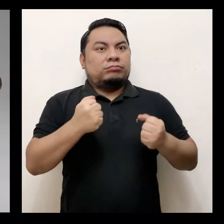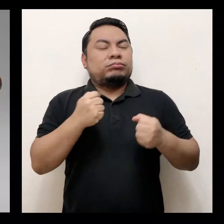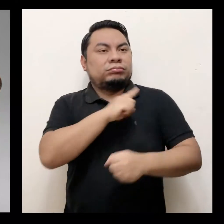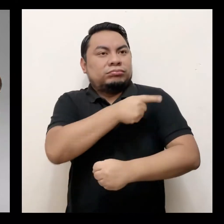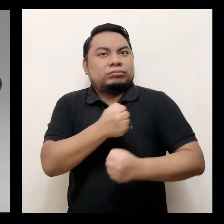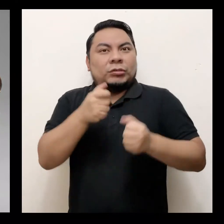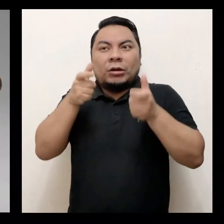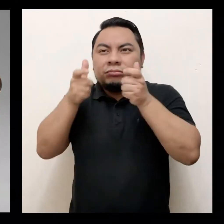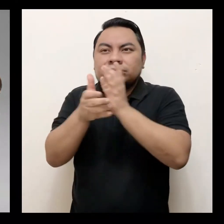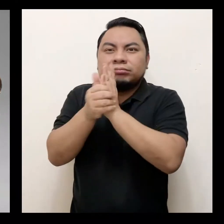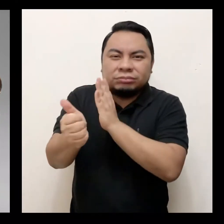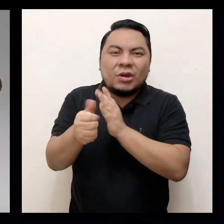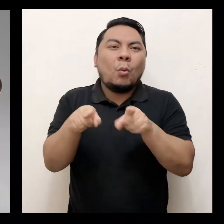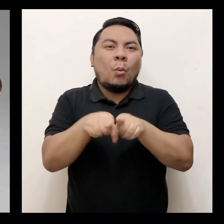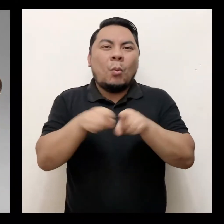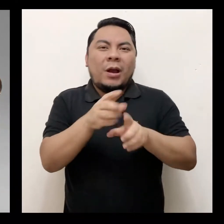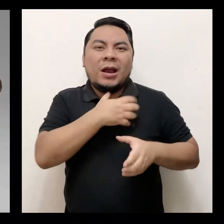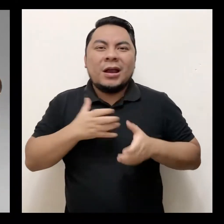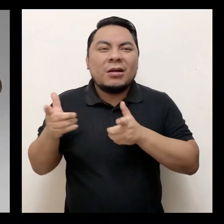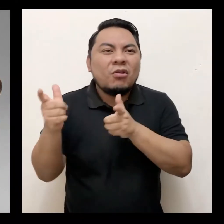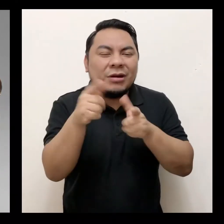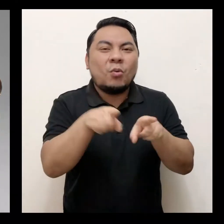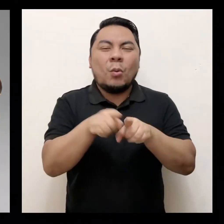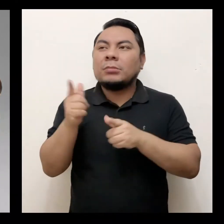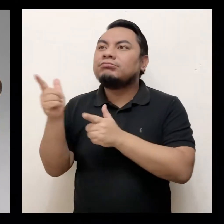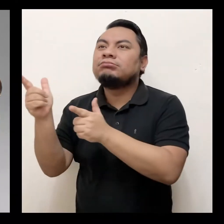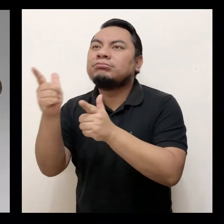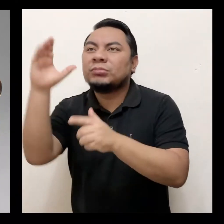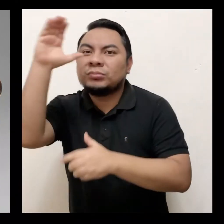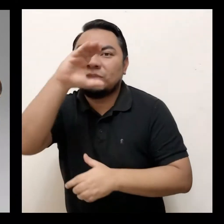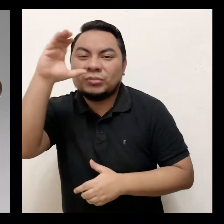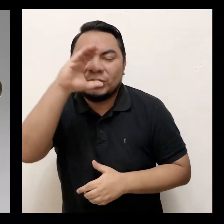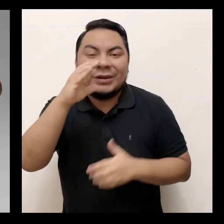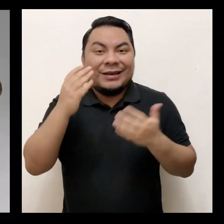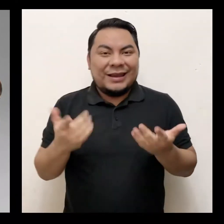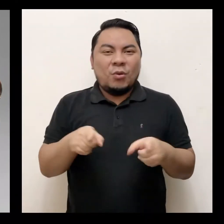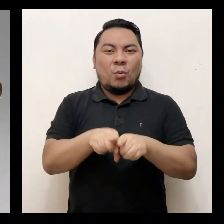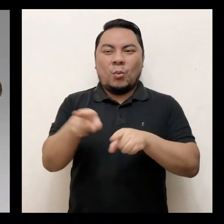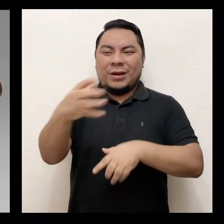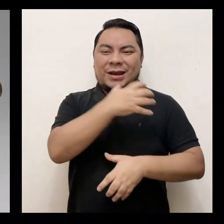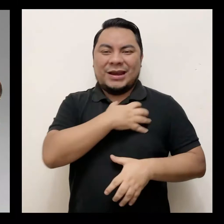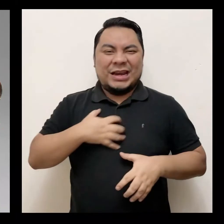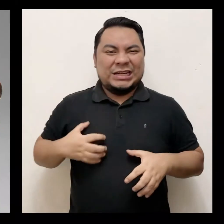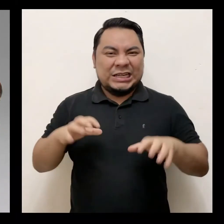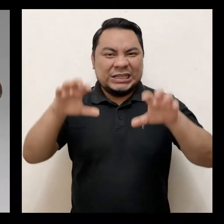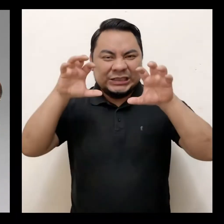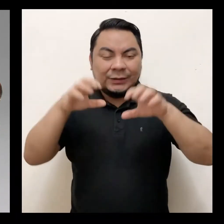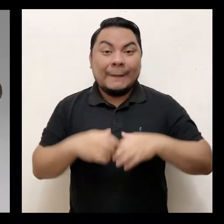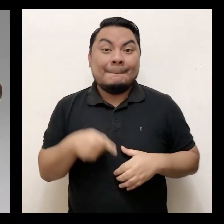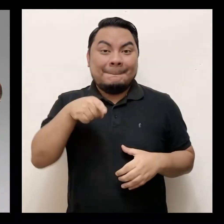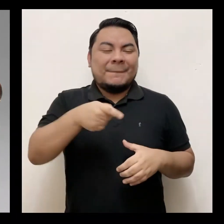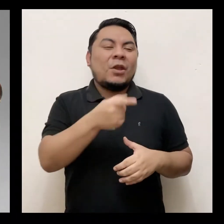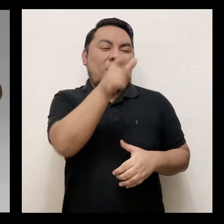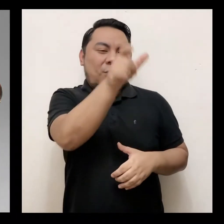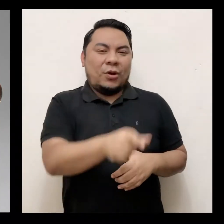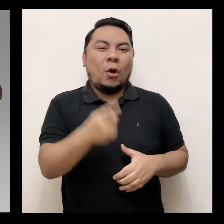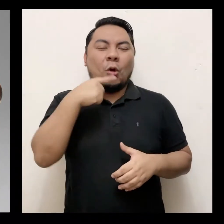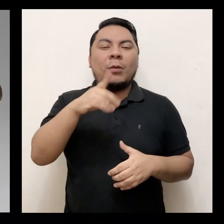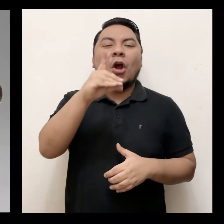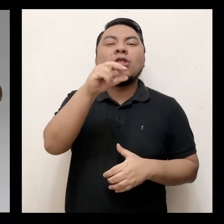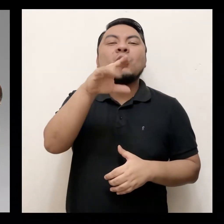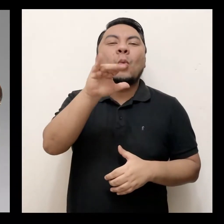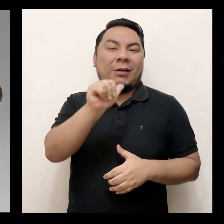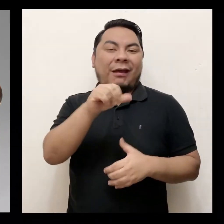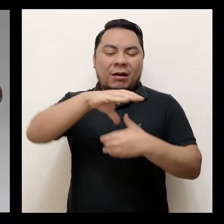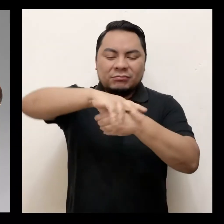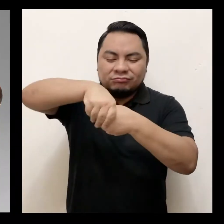serenidad, astucia y determinación al momento de cazar, tal como la tiene el jaguar. Esta cerámica realizada por